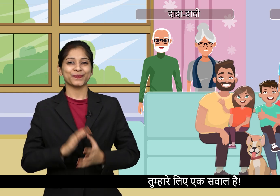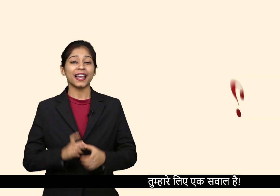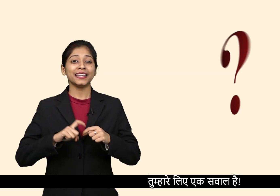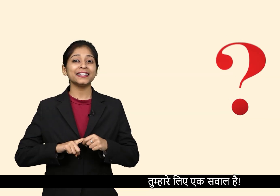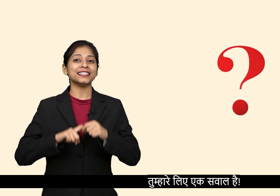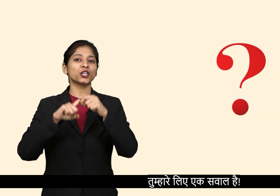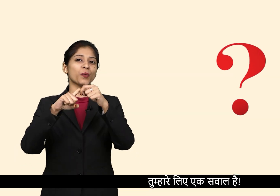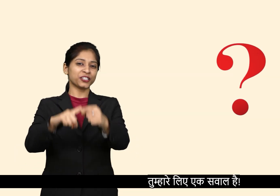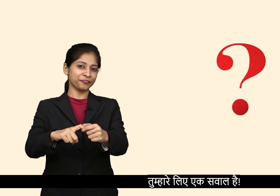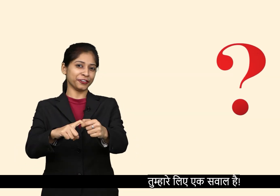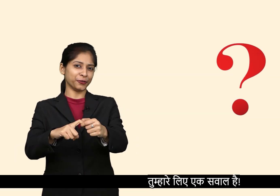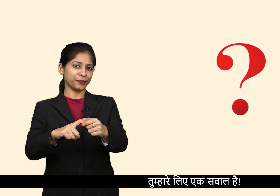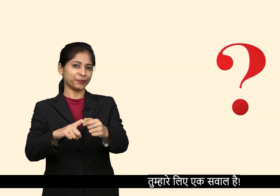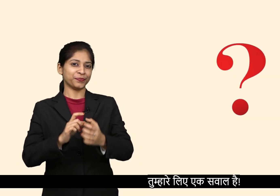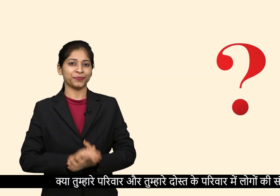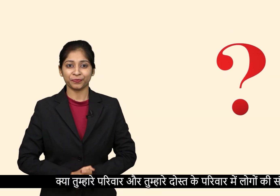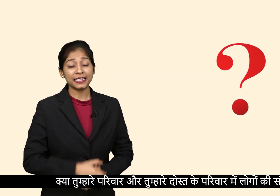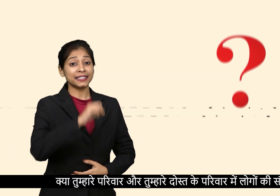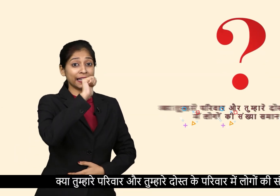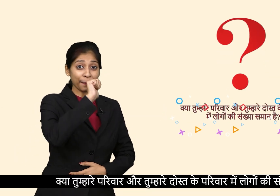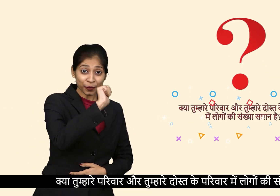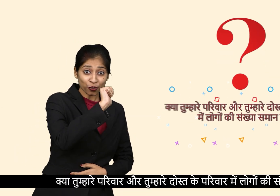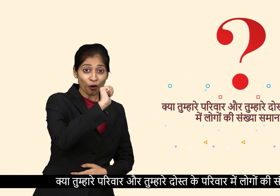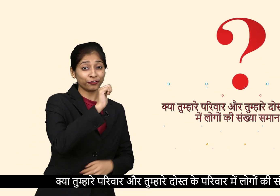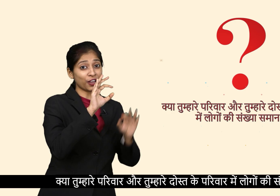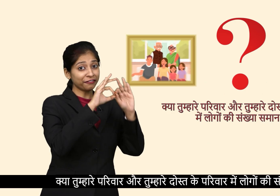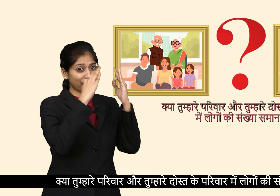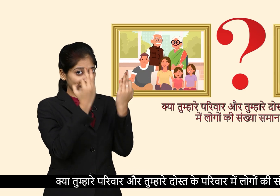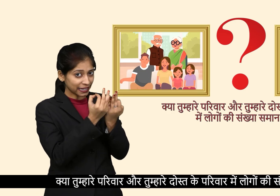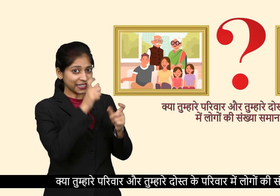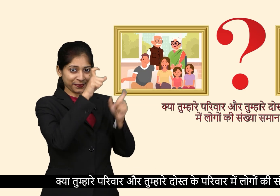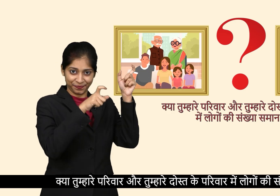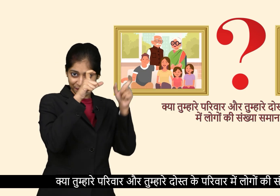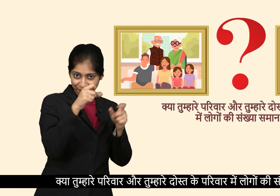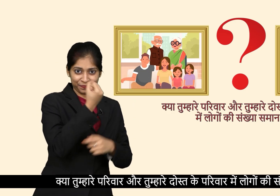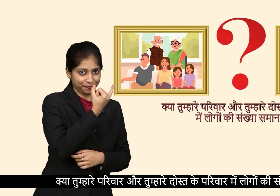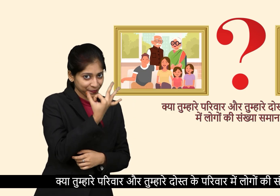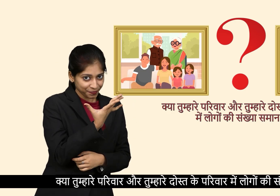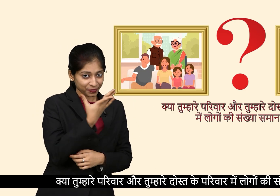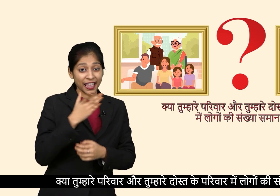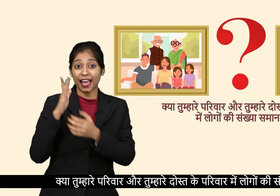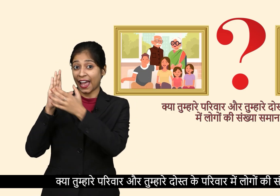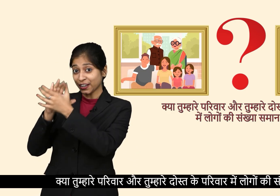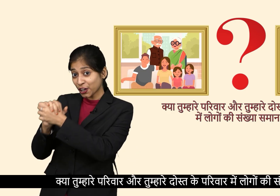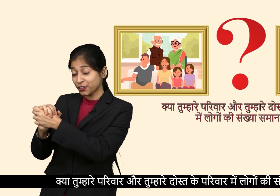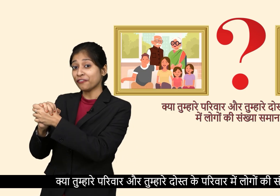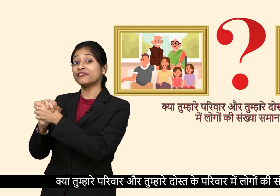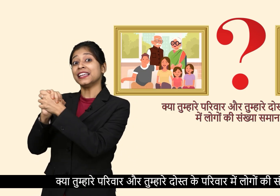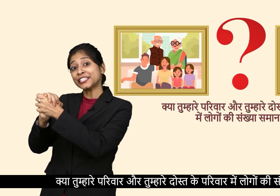तुम्हारे लिए एक सवाल है। क्या तुम्हारे परिवार और तुम्हारे दोस्त के परिवार में लोगों की संख्या समान है?